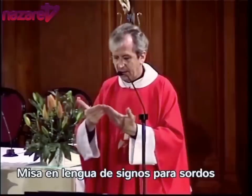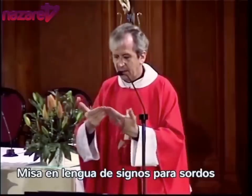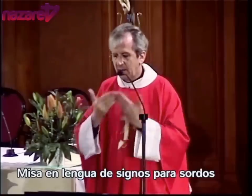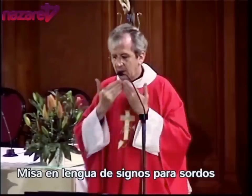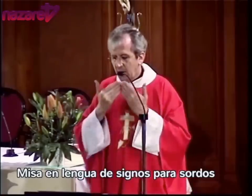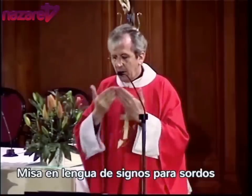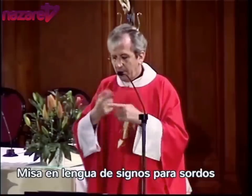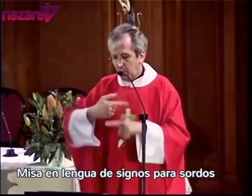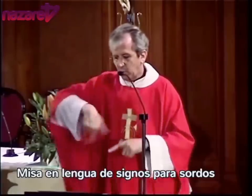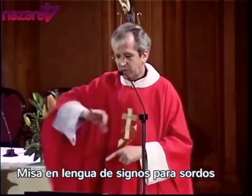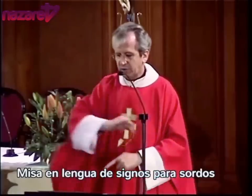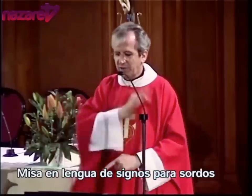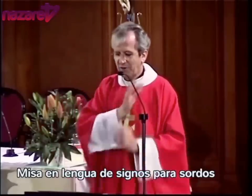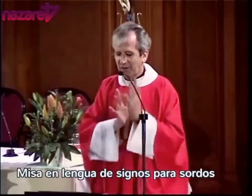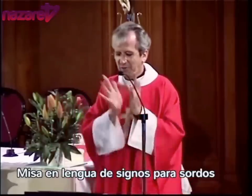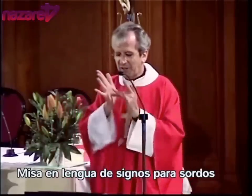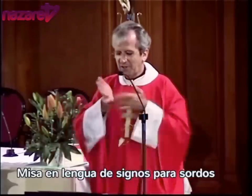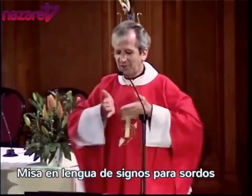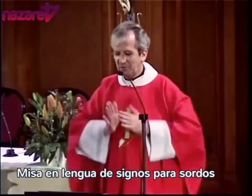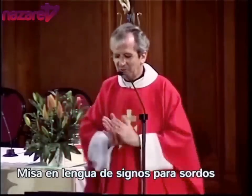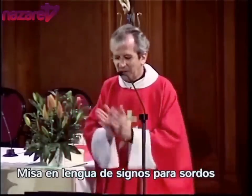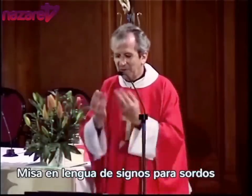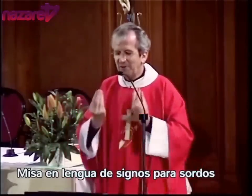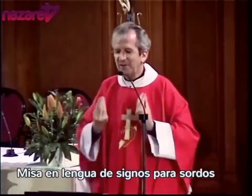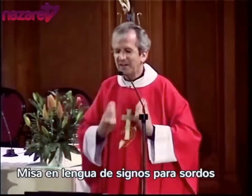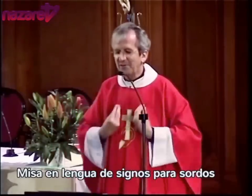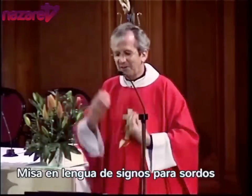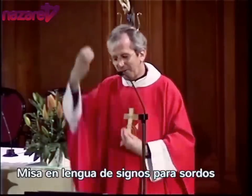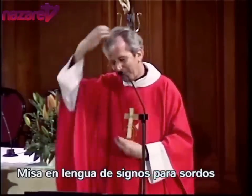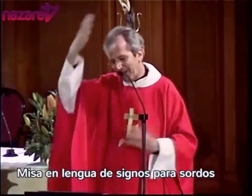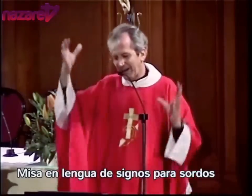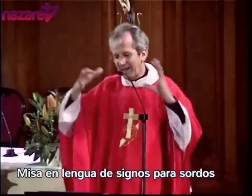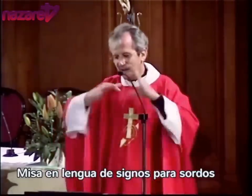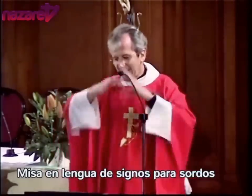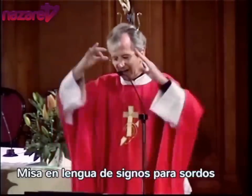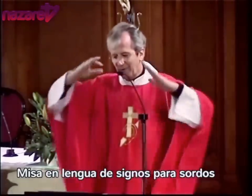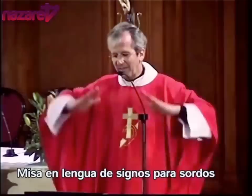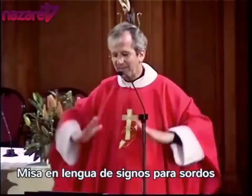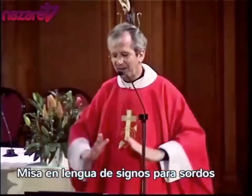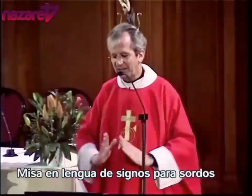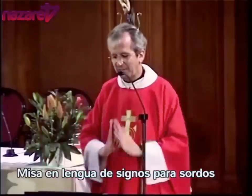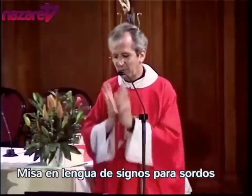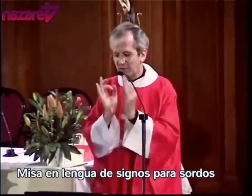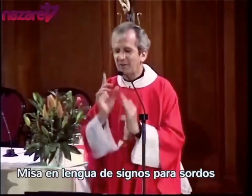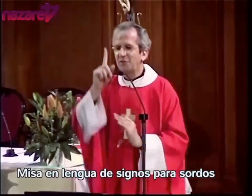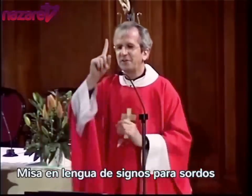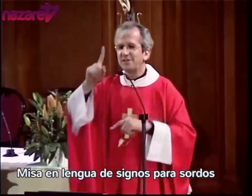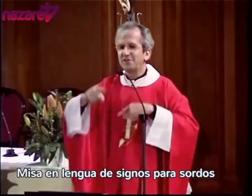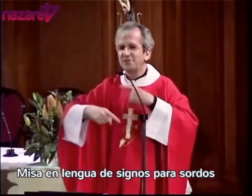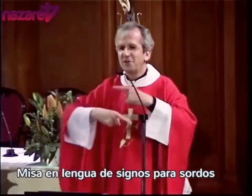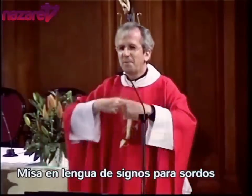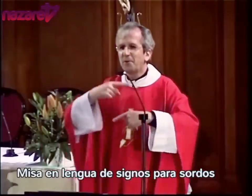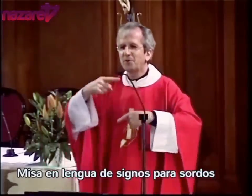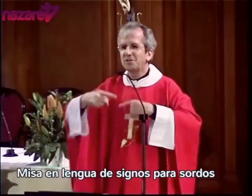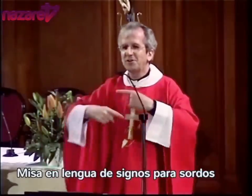evangélica. Por nuestro Señor Jesucristo, tu Hijo, que contigo vive y reina en la unidad del Espíritu Santo y es